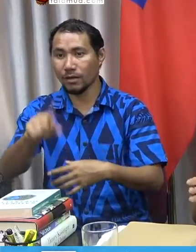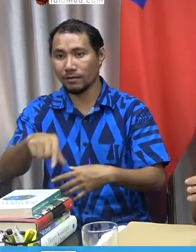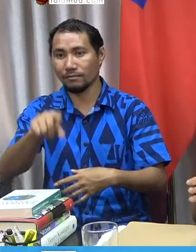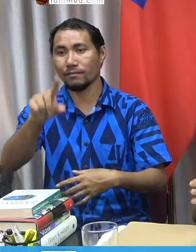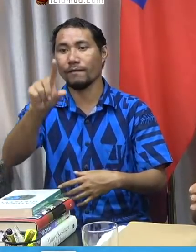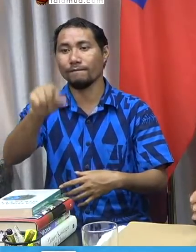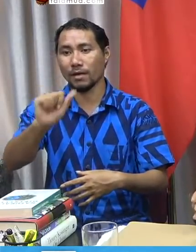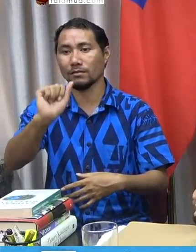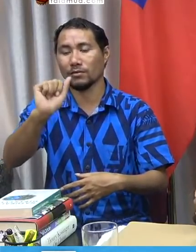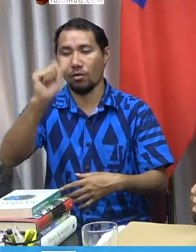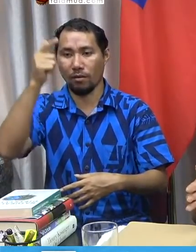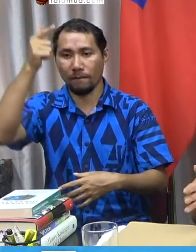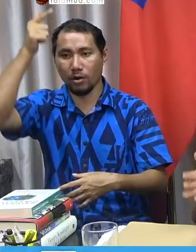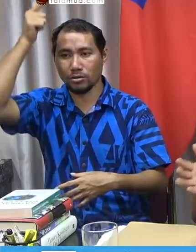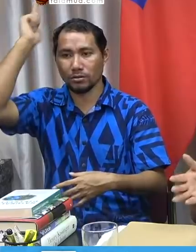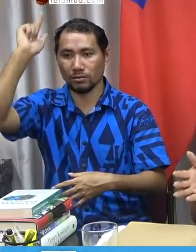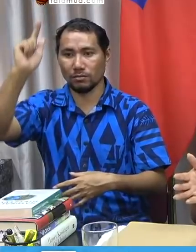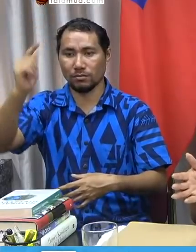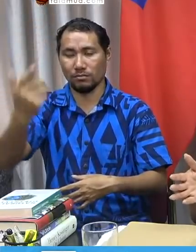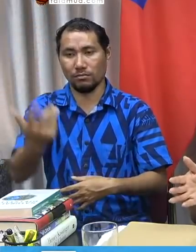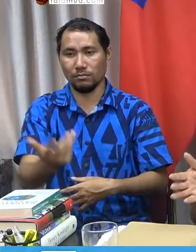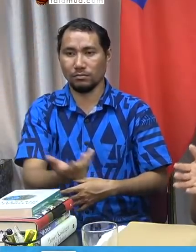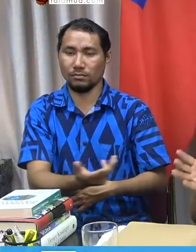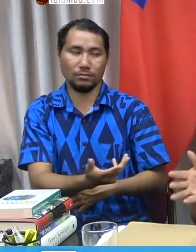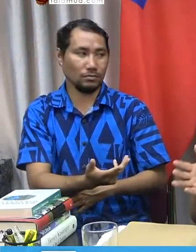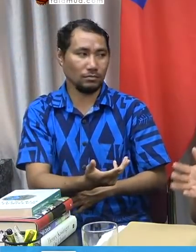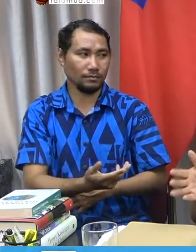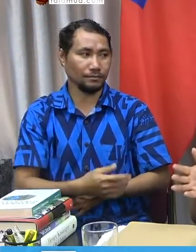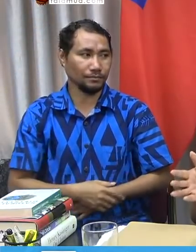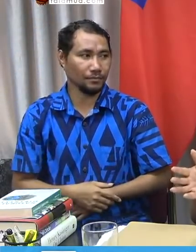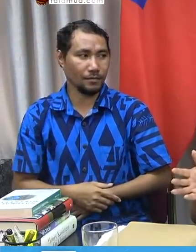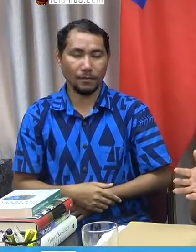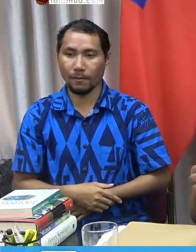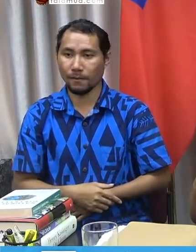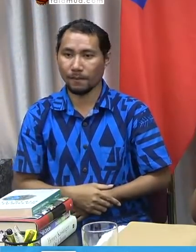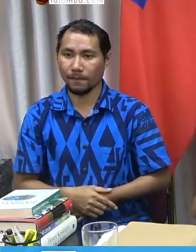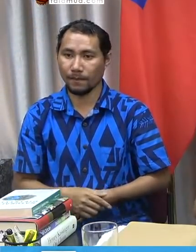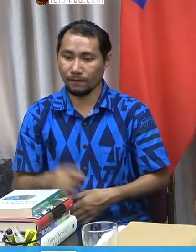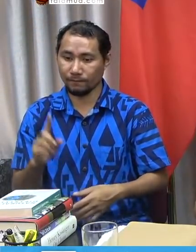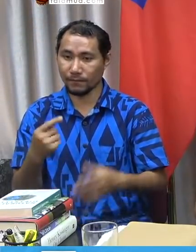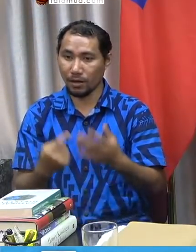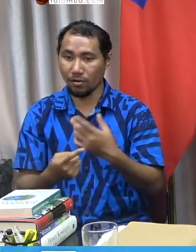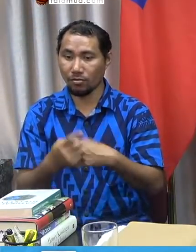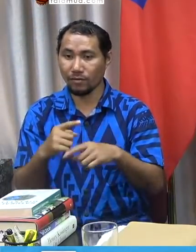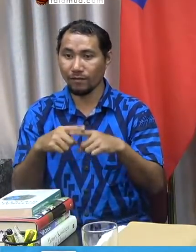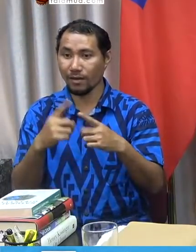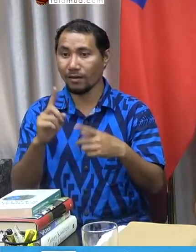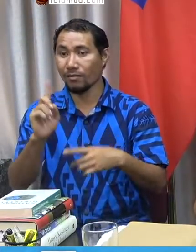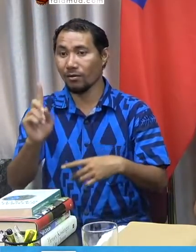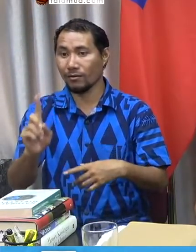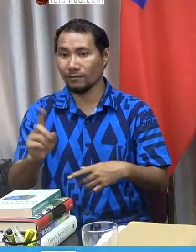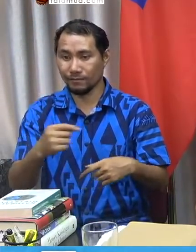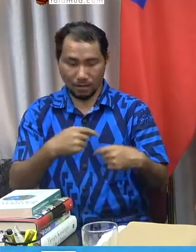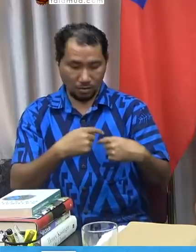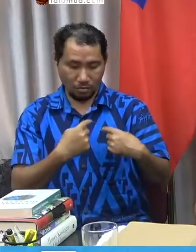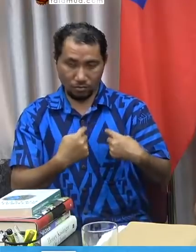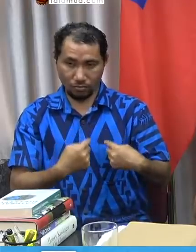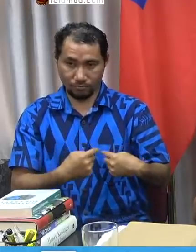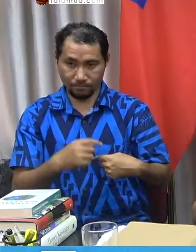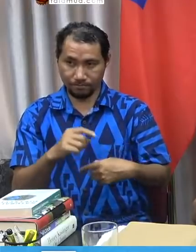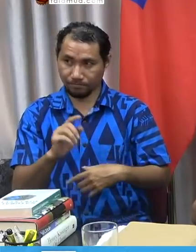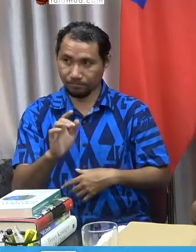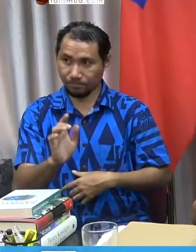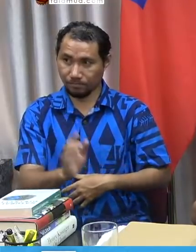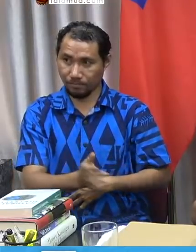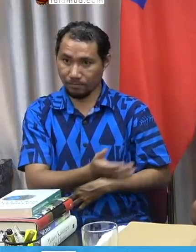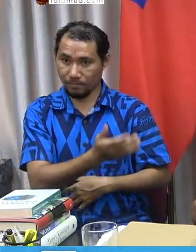tangata ia na le pauale me fa sanga I male lotto tangata ele o le lotto le minista fa